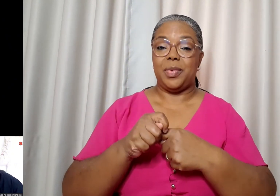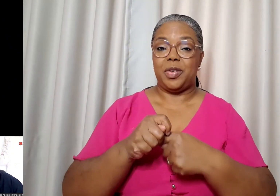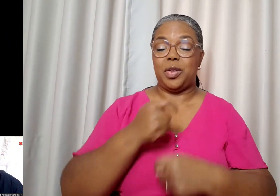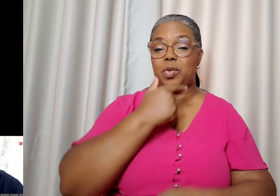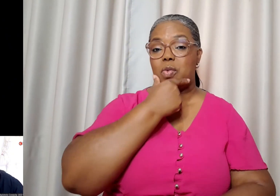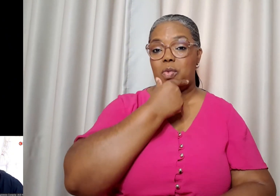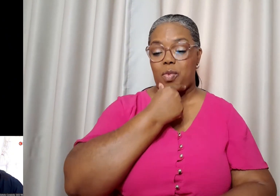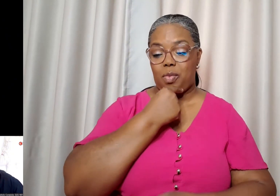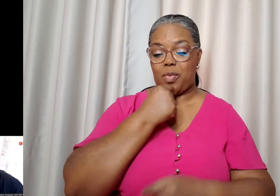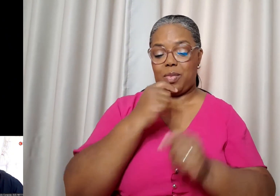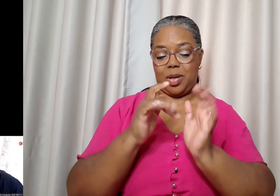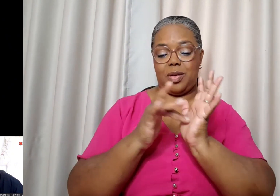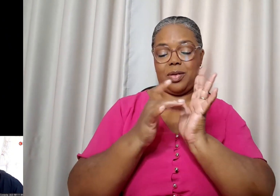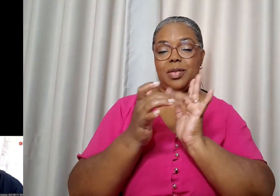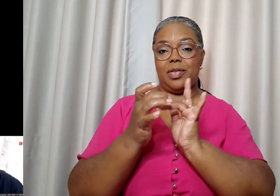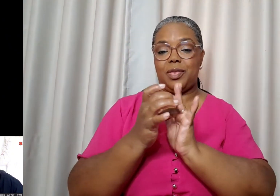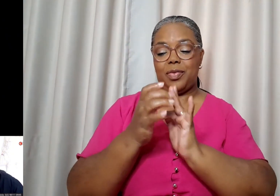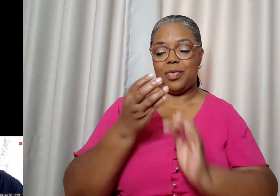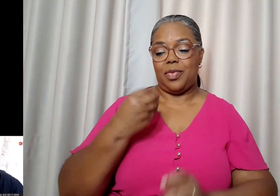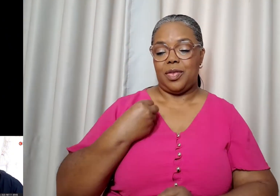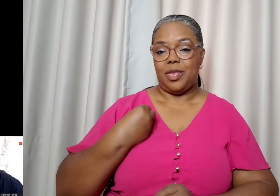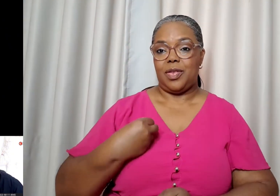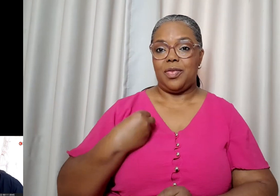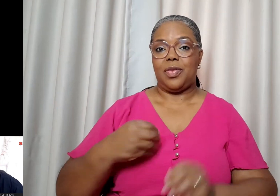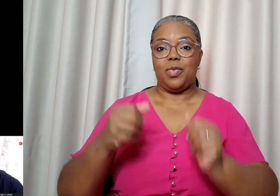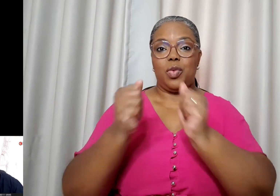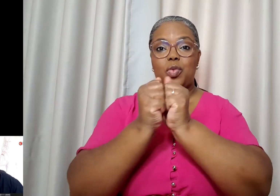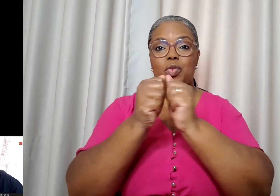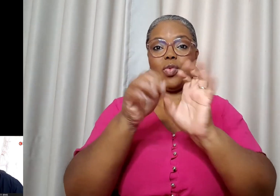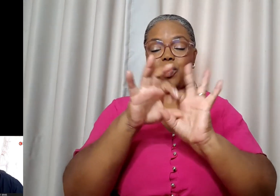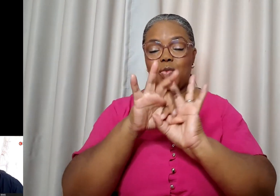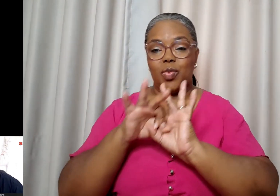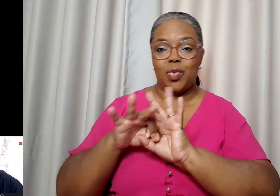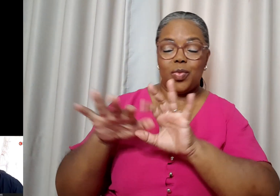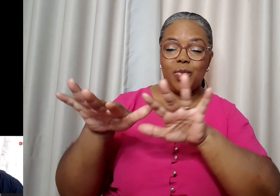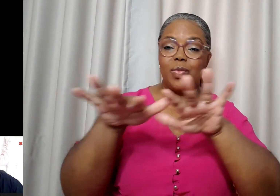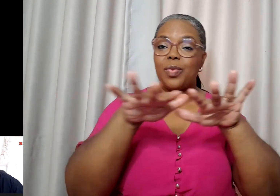os homens para dar testemunho do céu